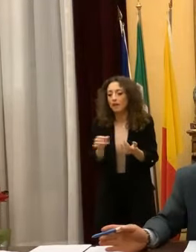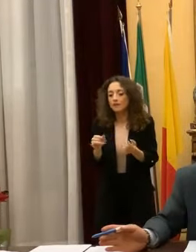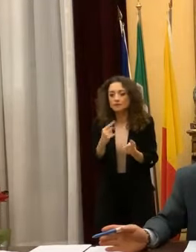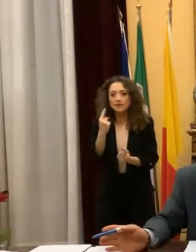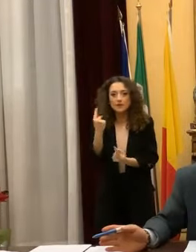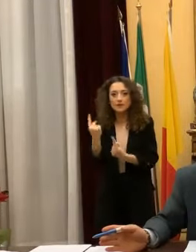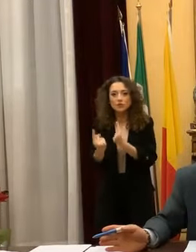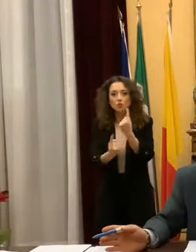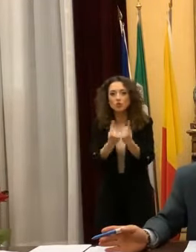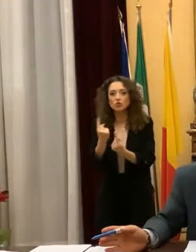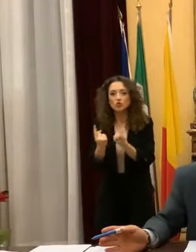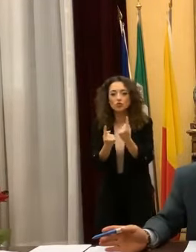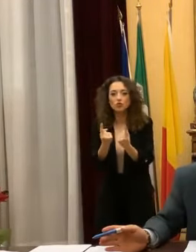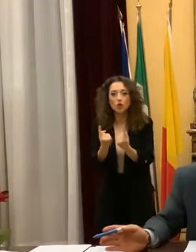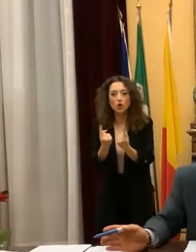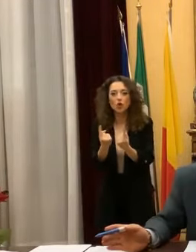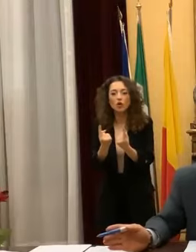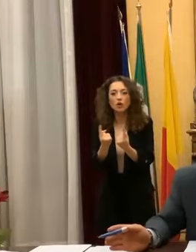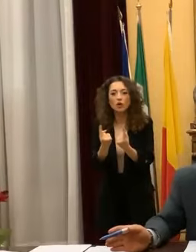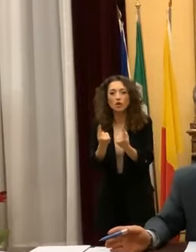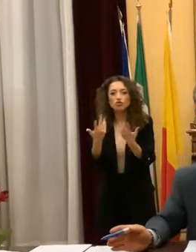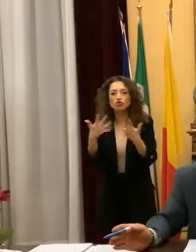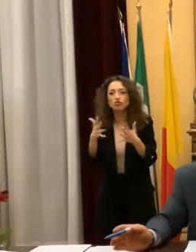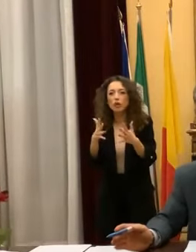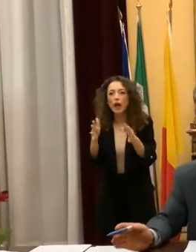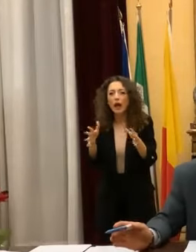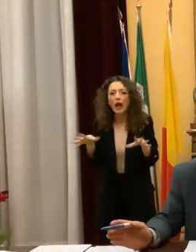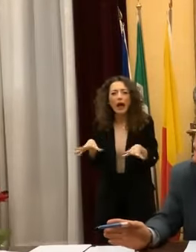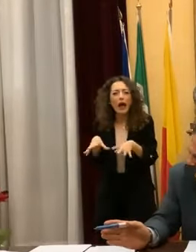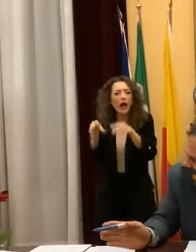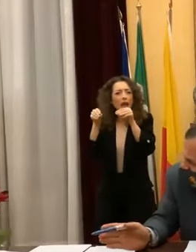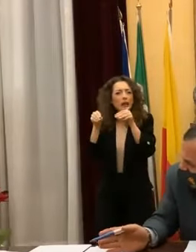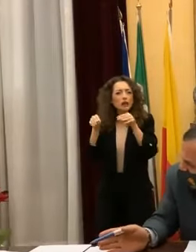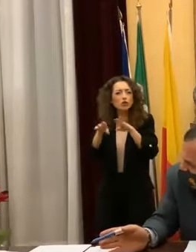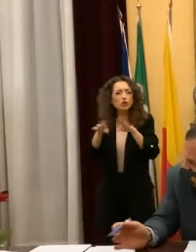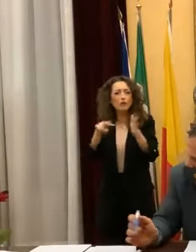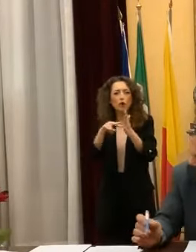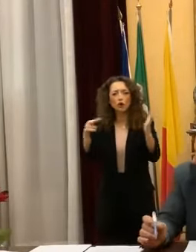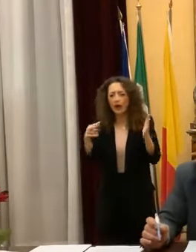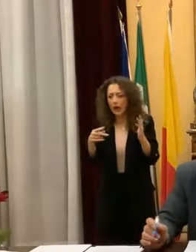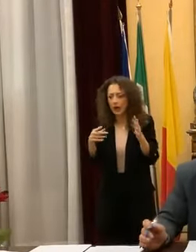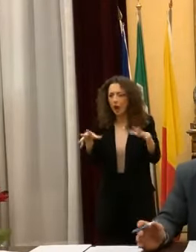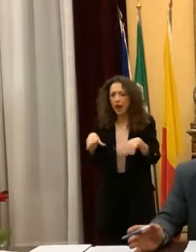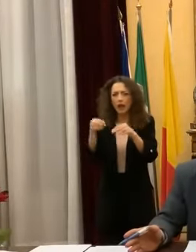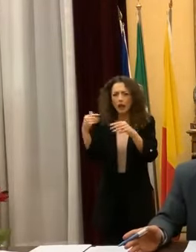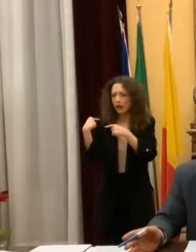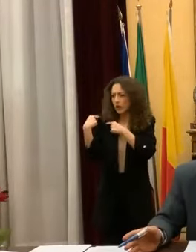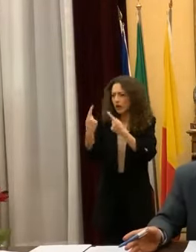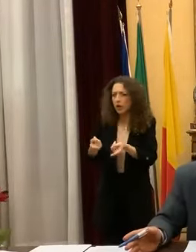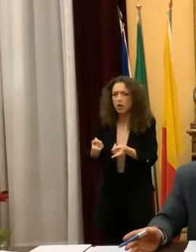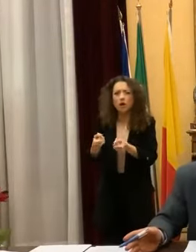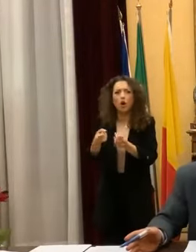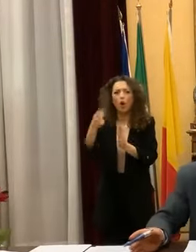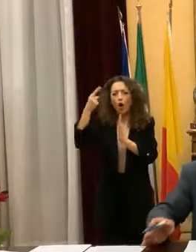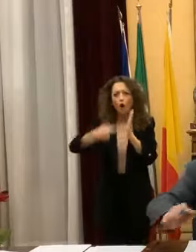quale dai primi tavoli tecnici alle note che abbiamo fatto, alle